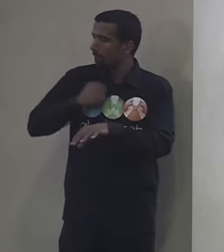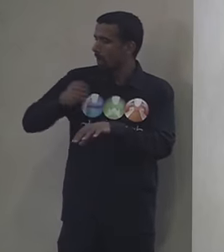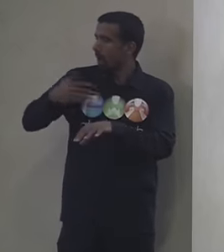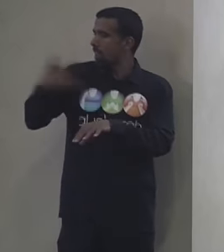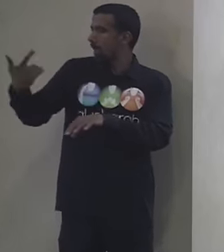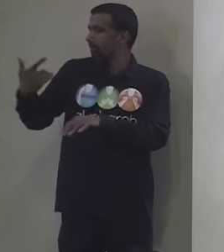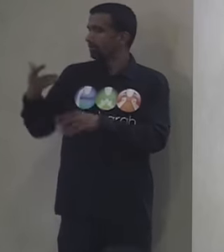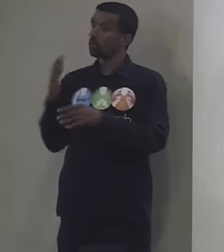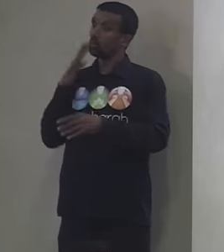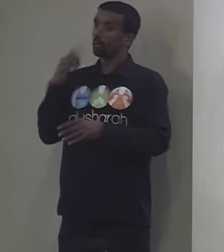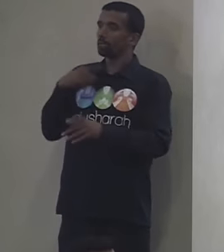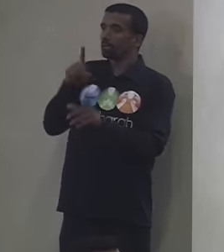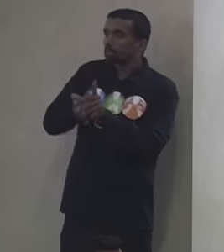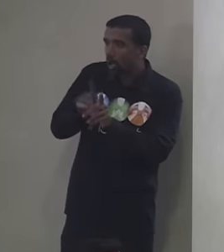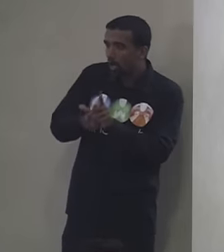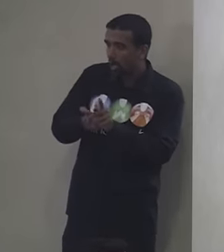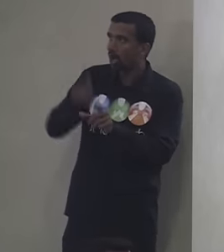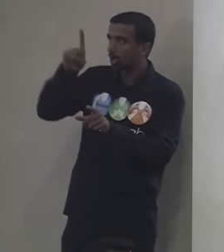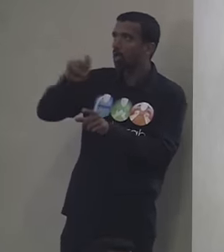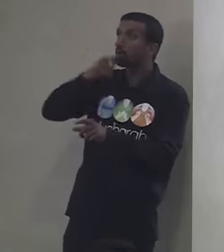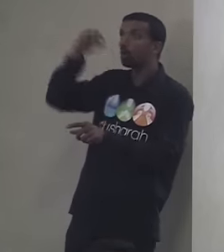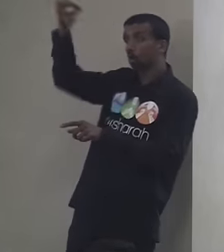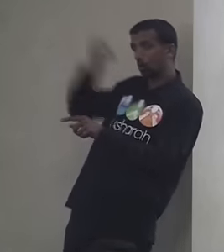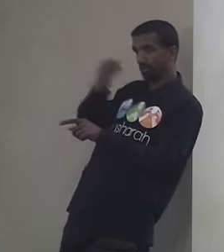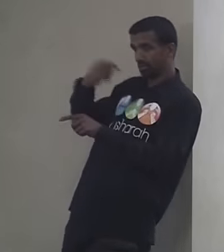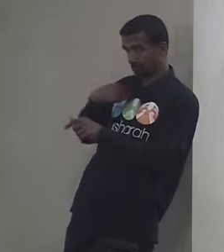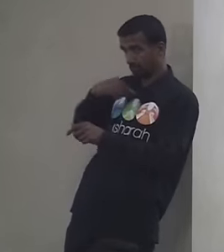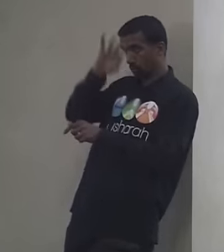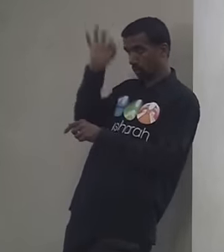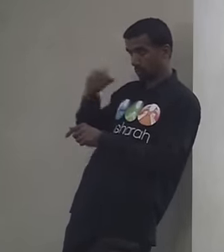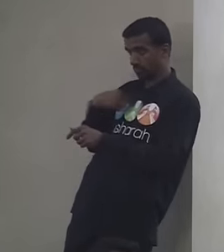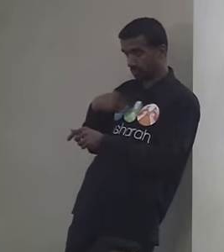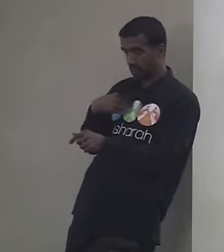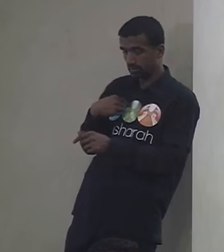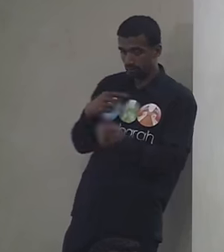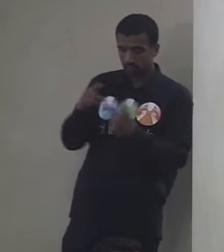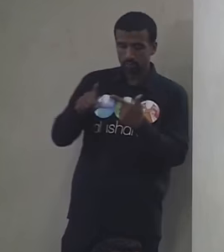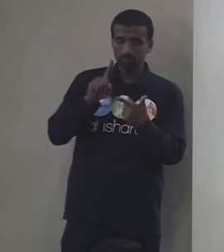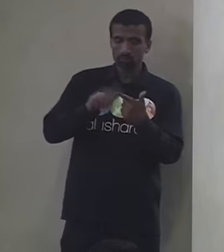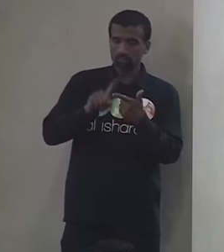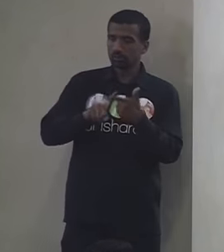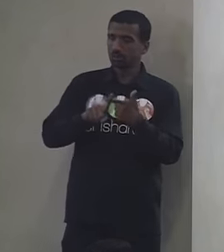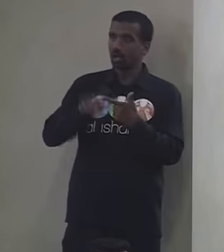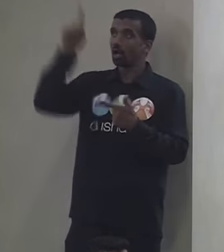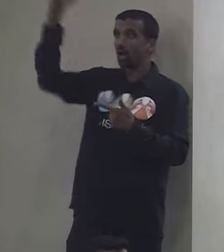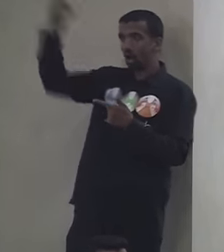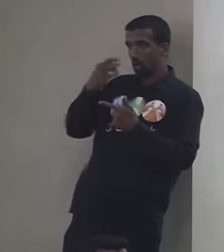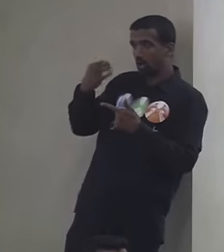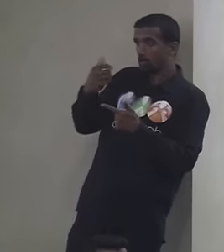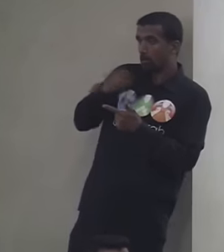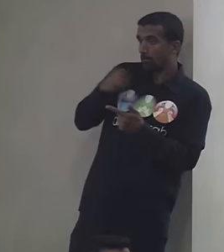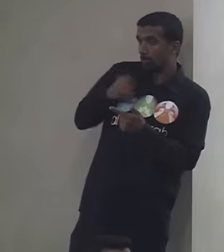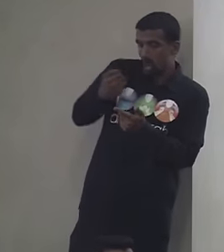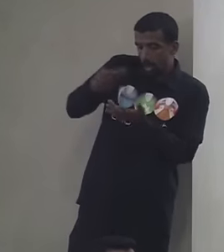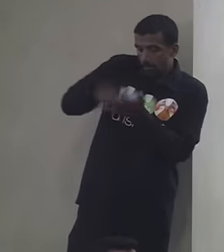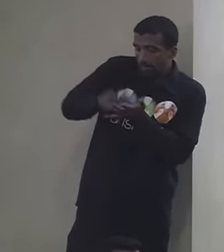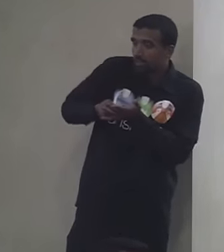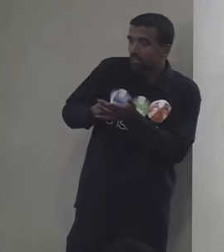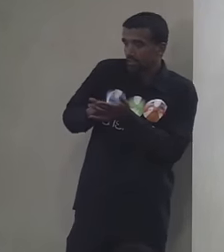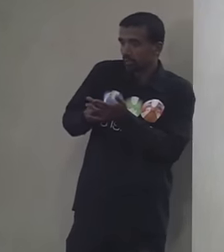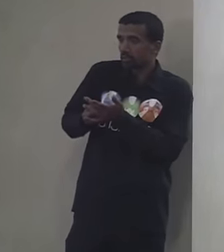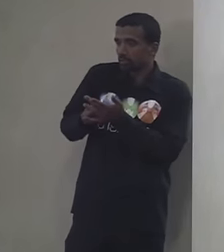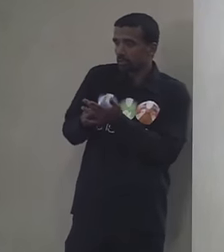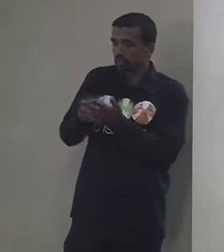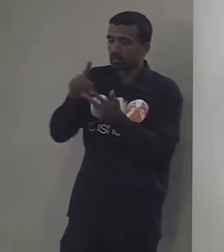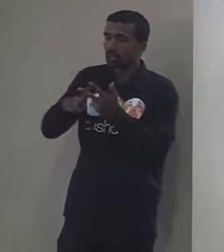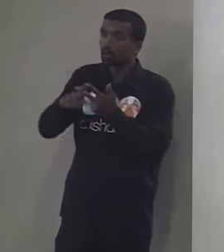من أين اكتسبت وفيما أنفقت. And about your money, 2 questions will be asked. Where did you earn it from? And